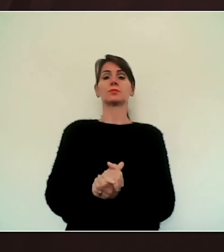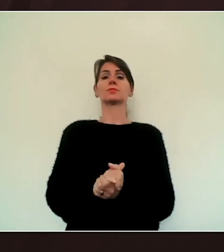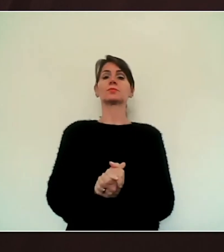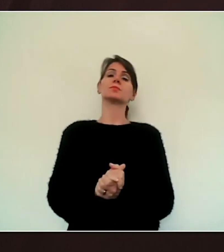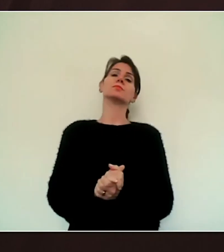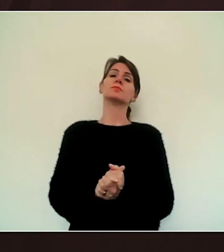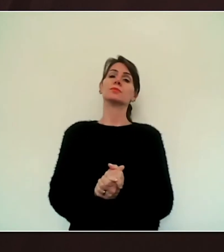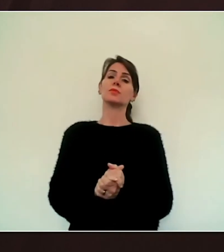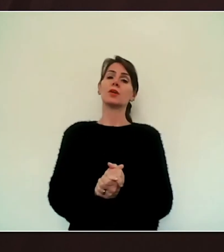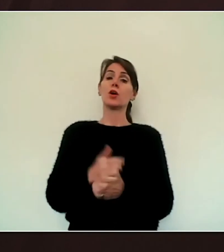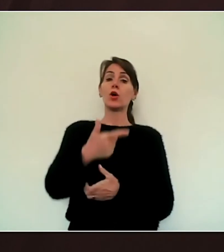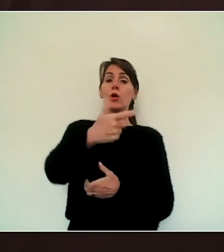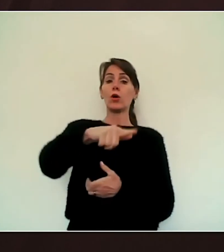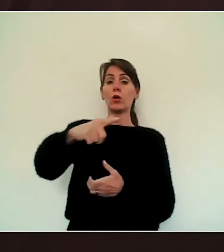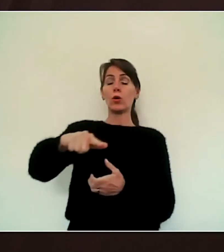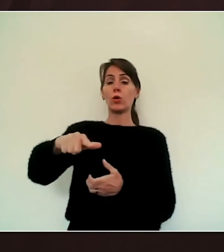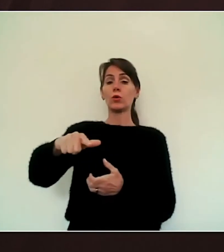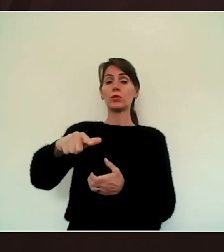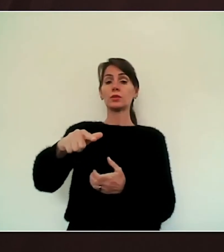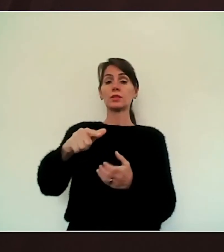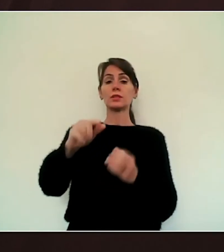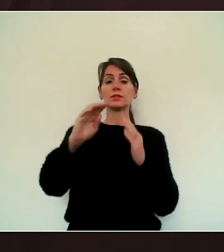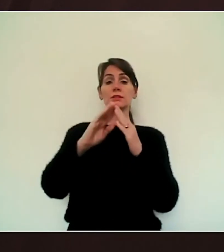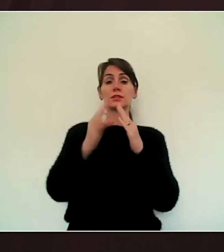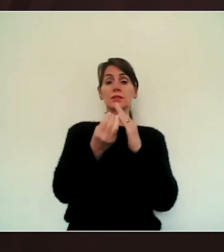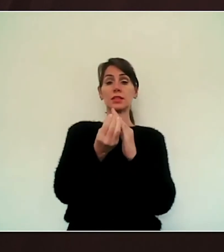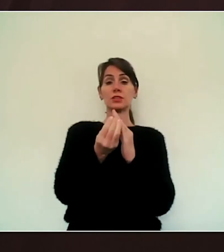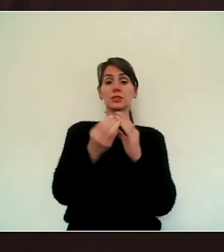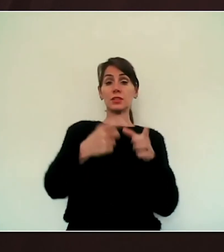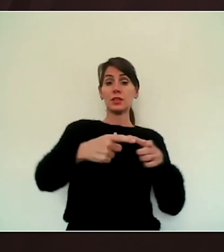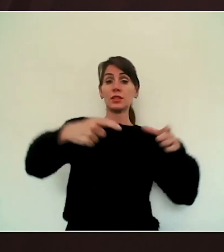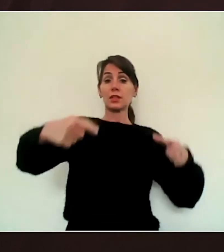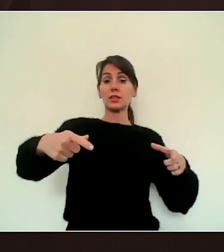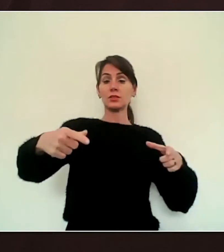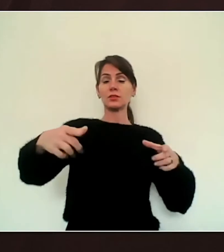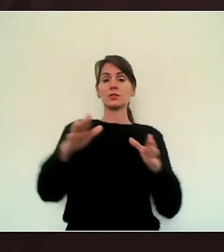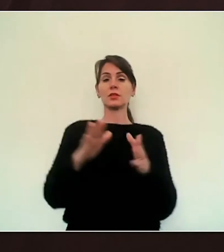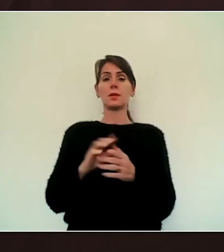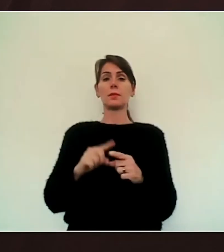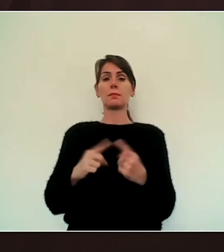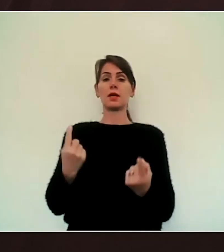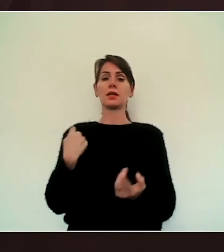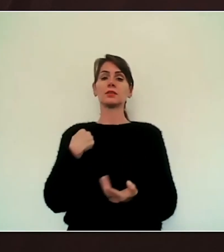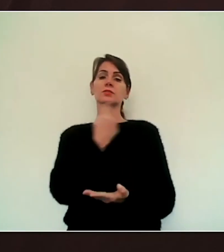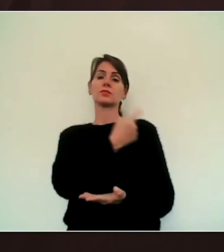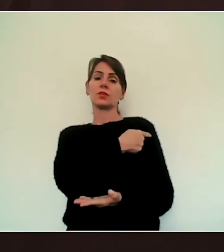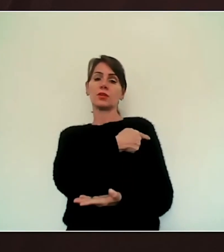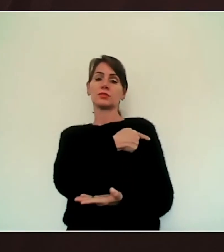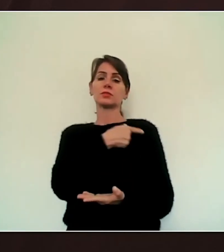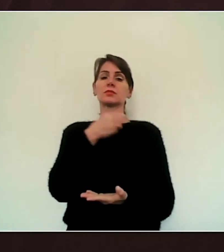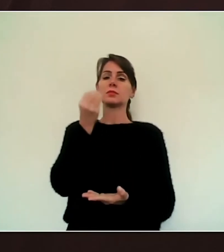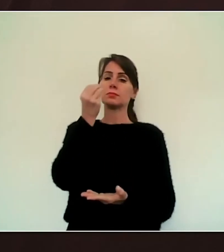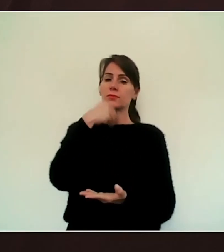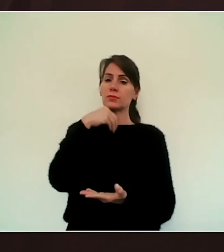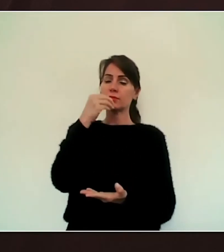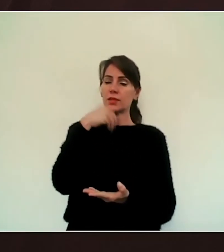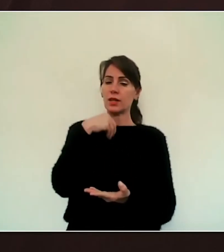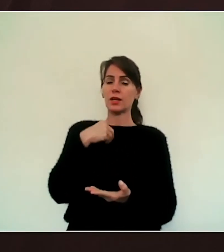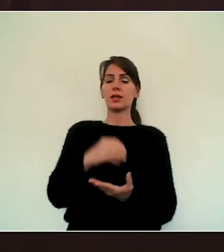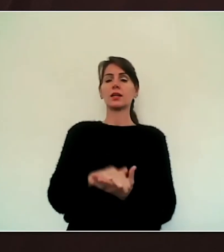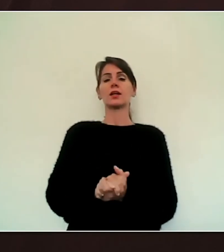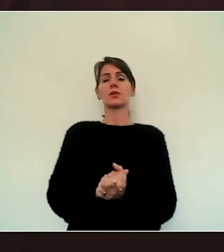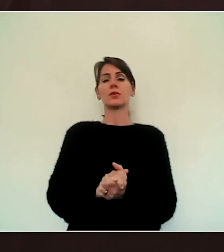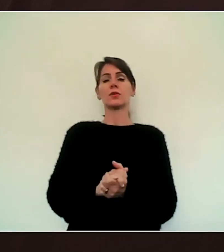membros. Nós não somos quase ninguém, mas, irmão, nós temos pouca força e dependemos do Senhor totalmente.